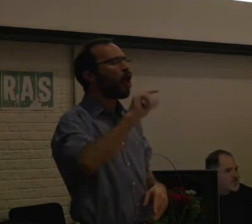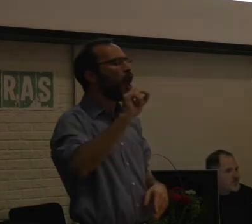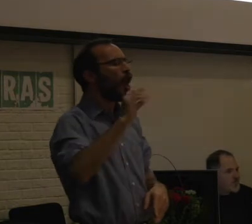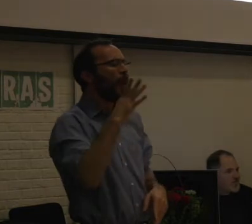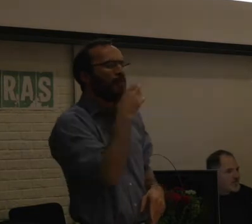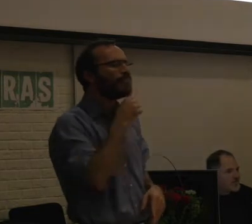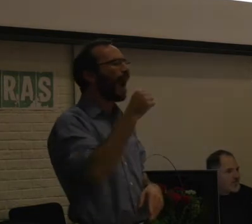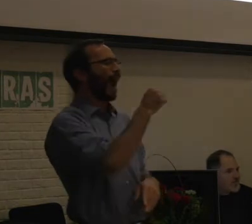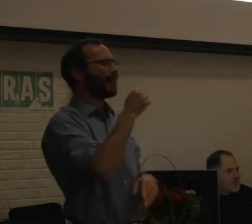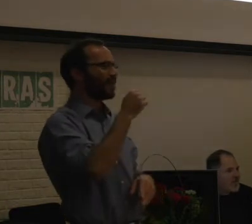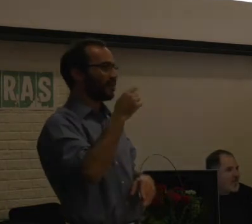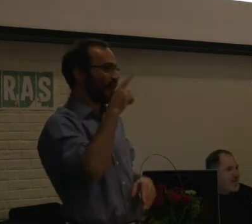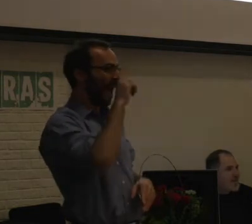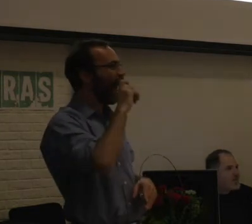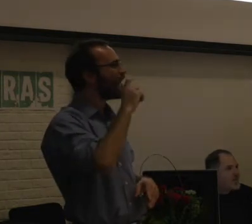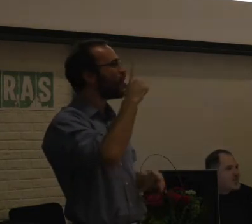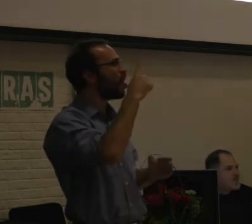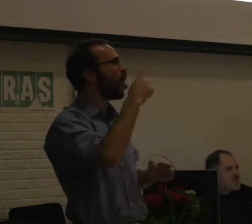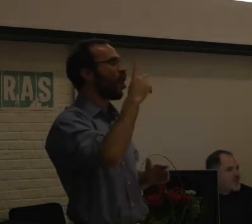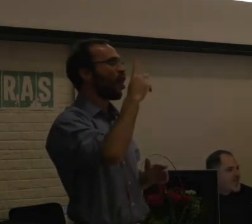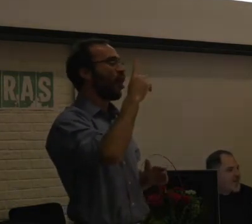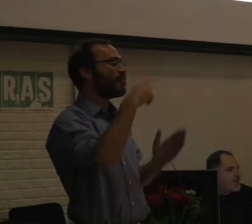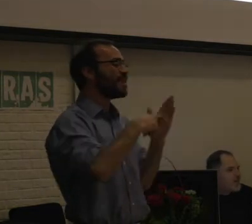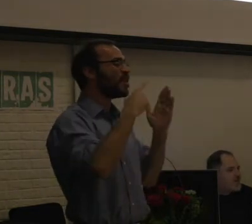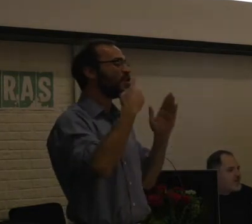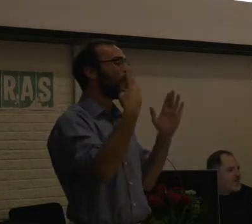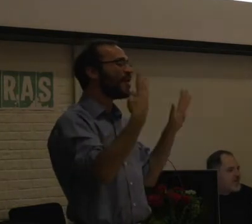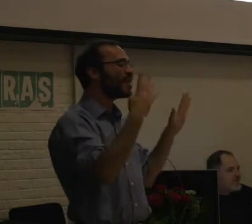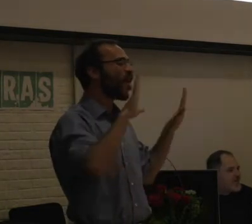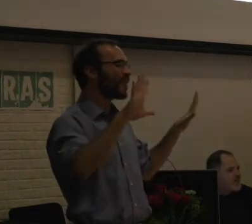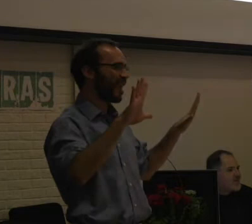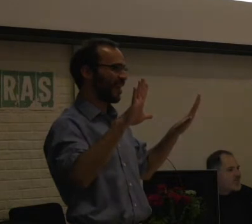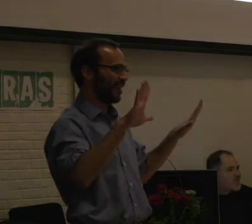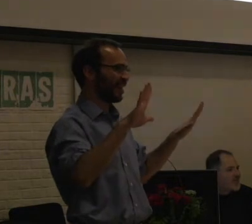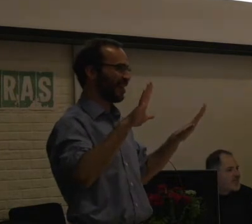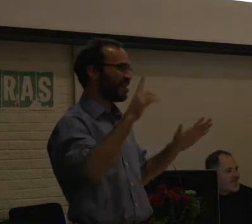años 10, años 20, que podríamos decir que era el cuarto milenio de la época, porque allí